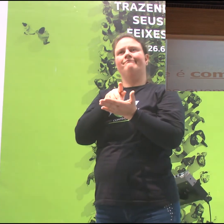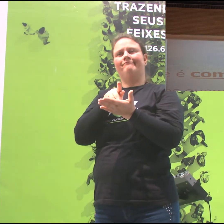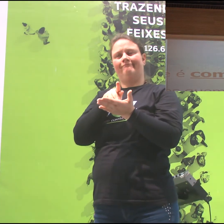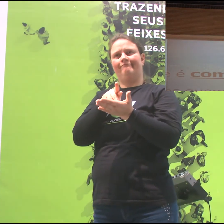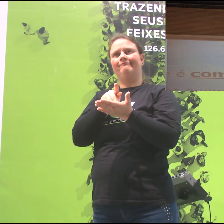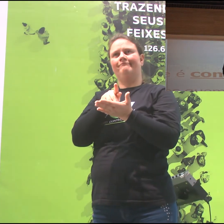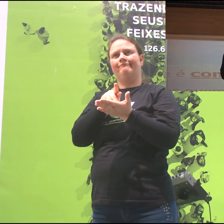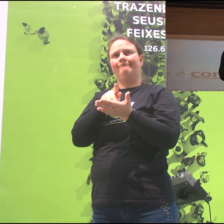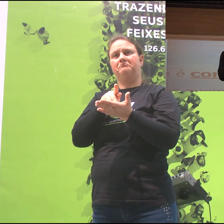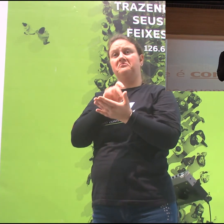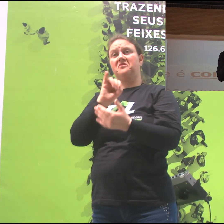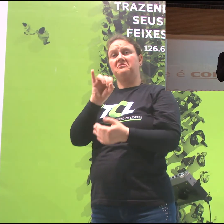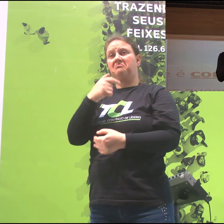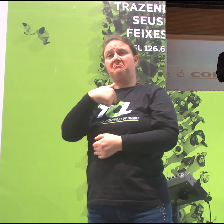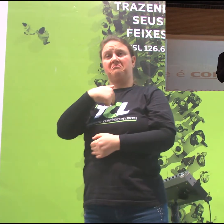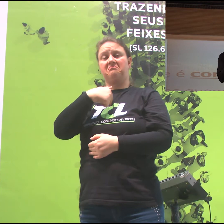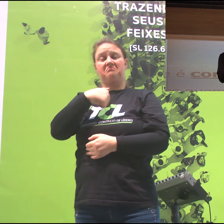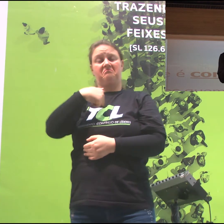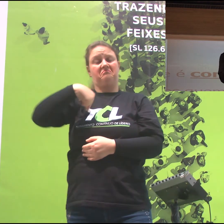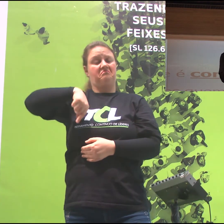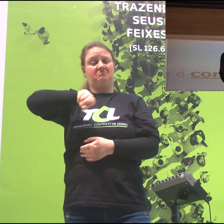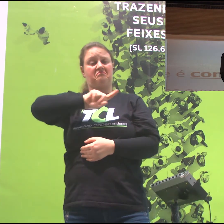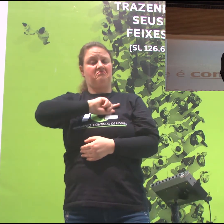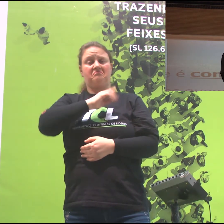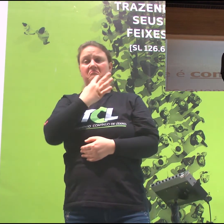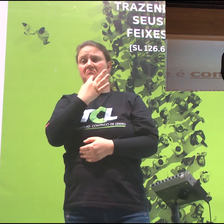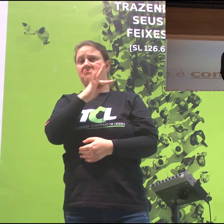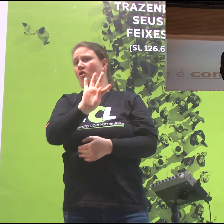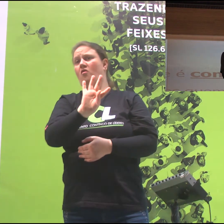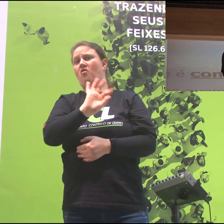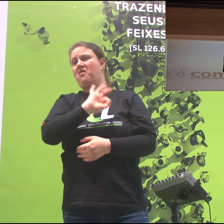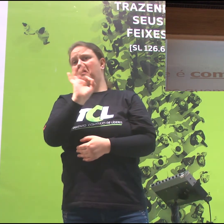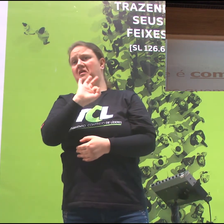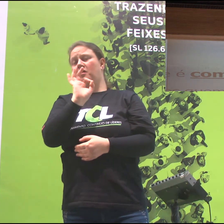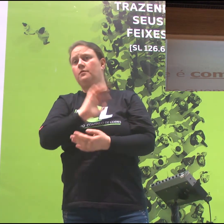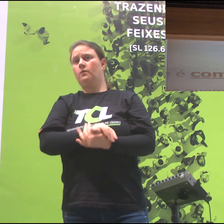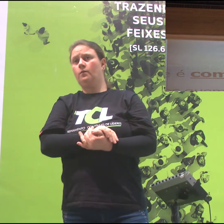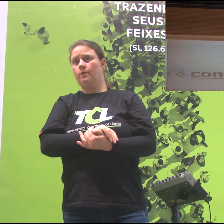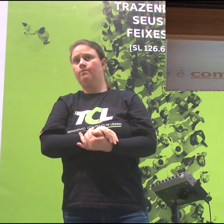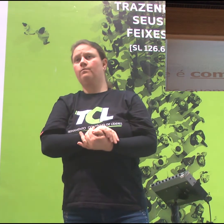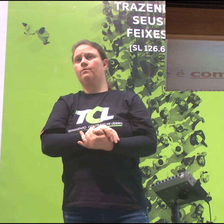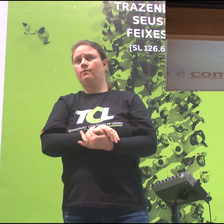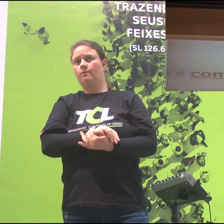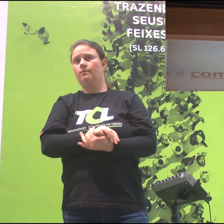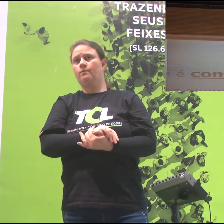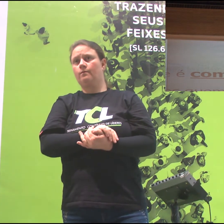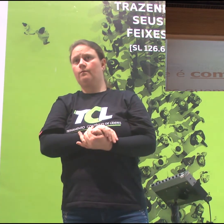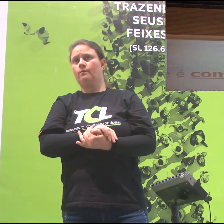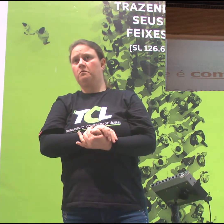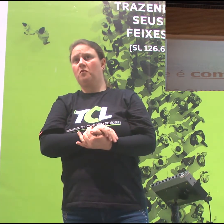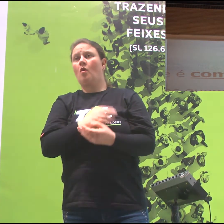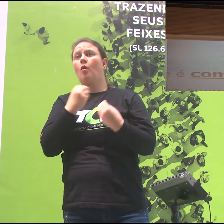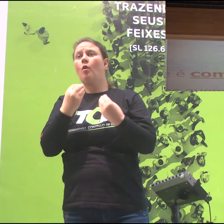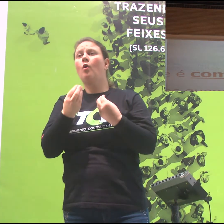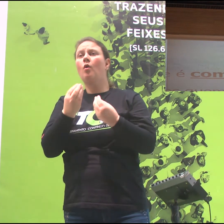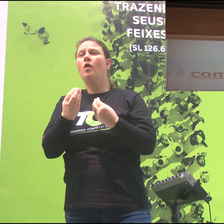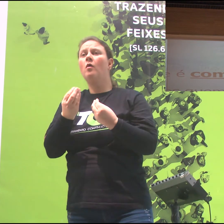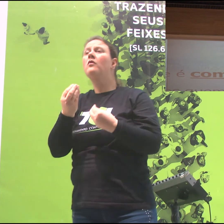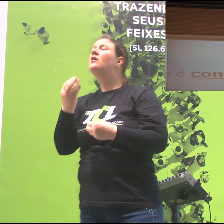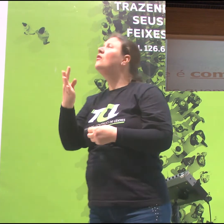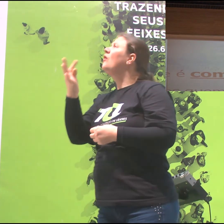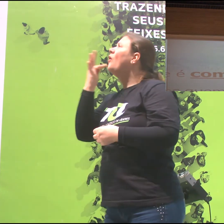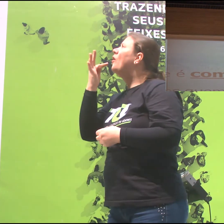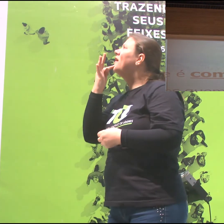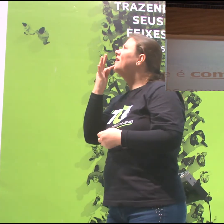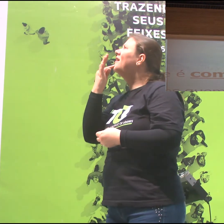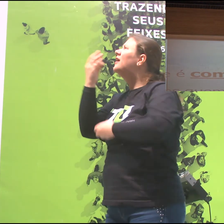Então, se eu não conheço quem é Deus através da palavra do próprio Deus, como que eu vou